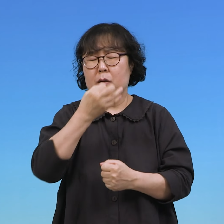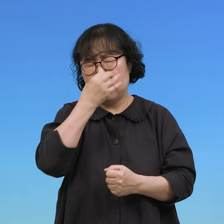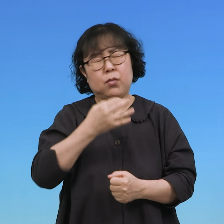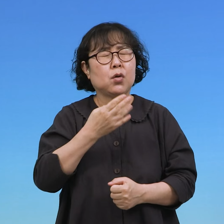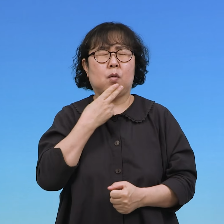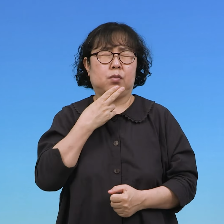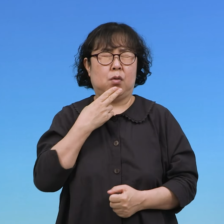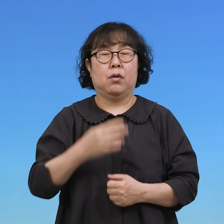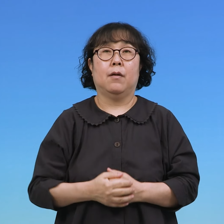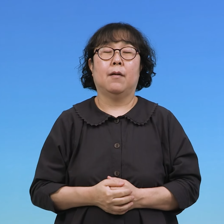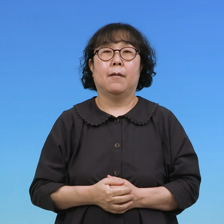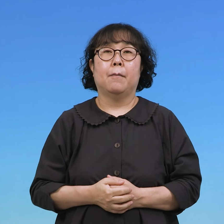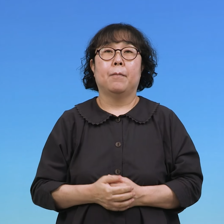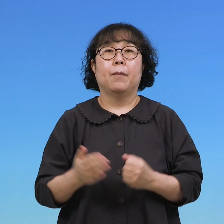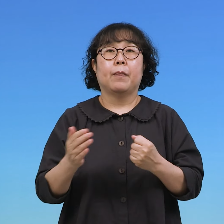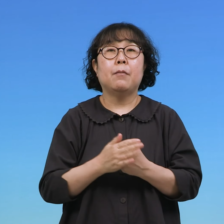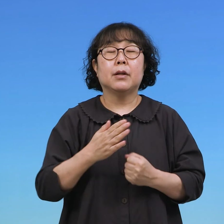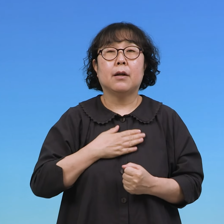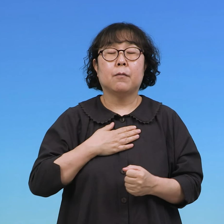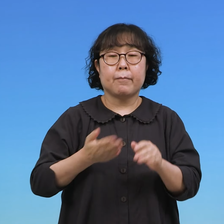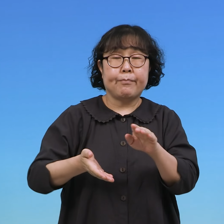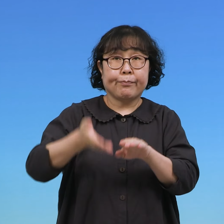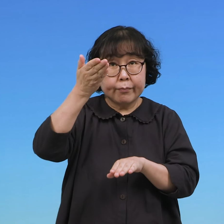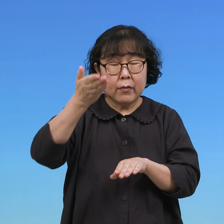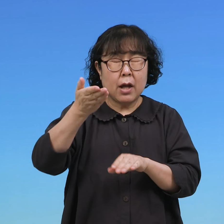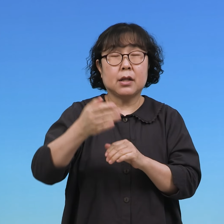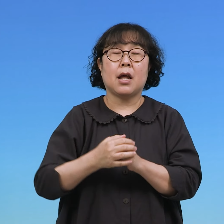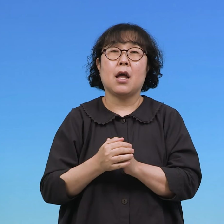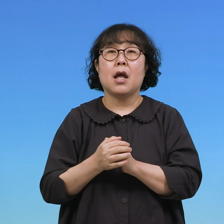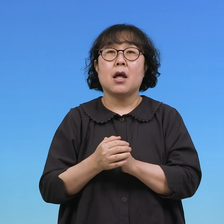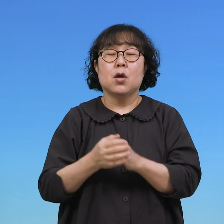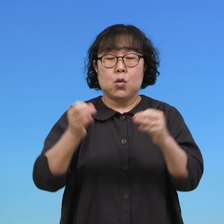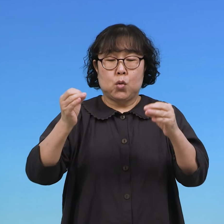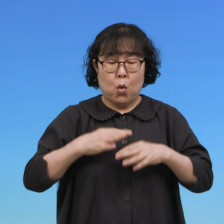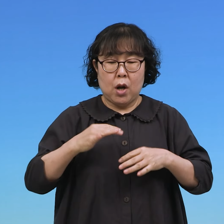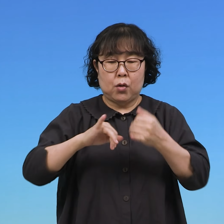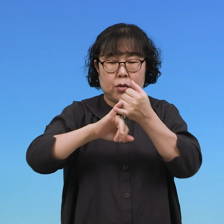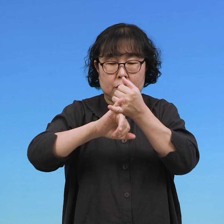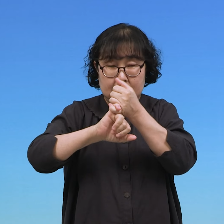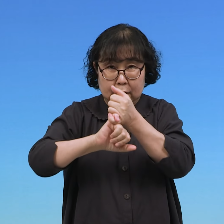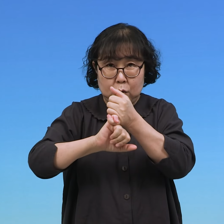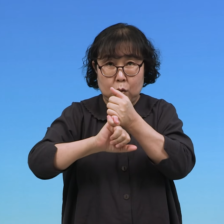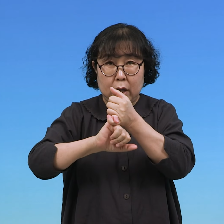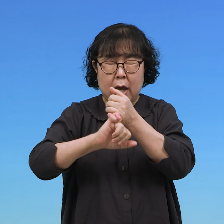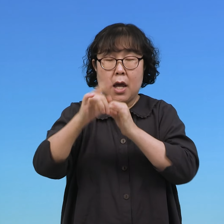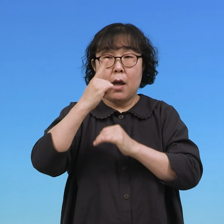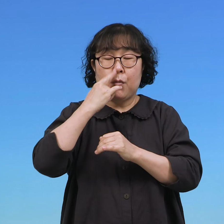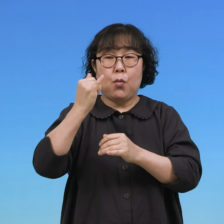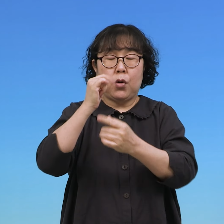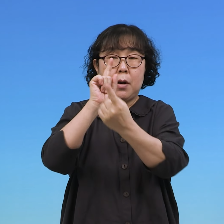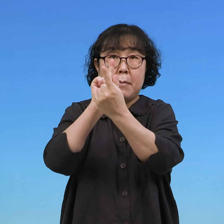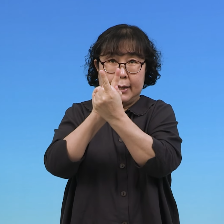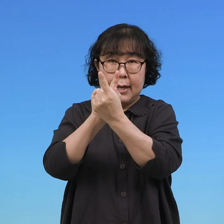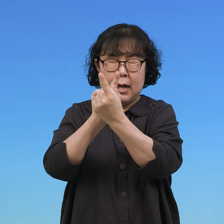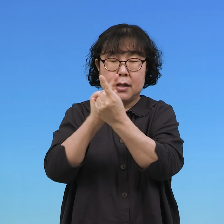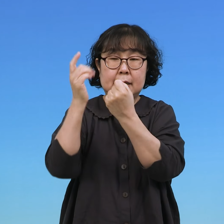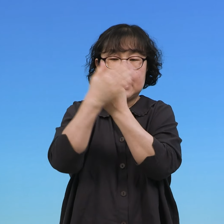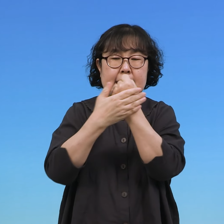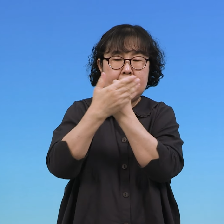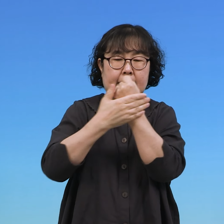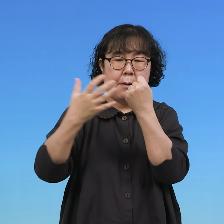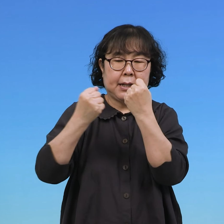그래서 저는 이 윗대 어른들의 그 놀라운 언약의 부모를 만난 수혜자예요.